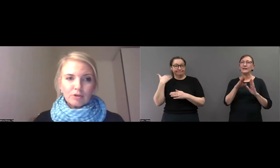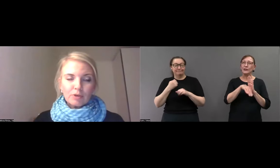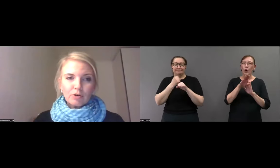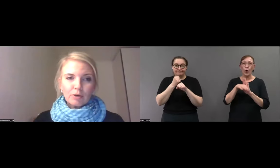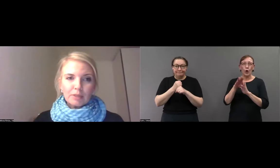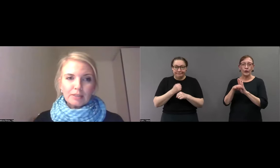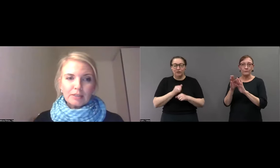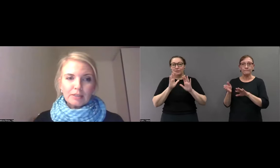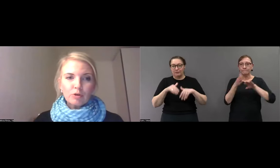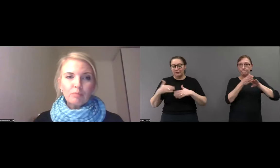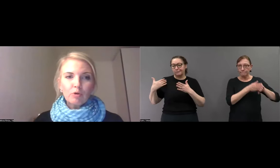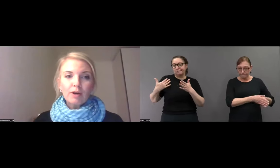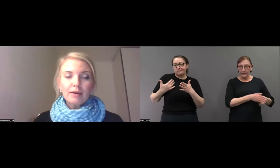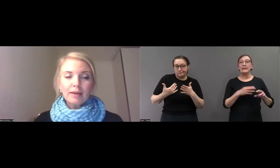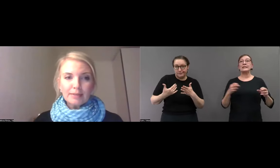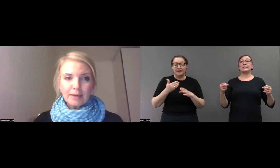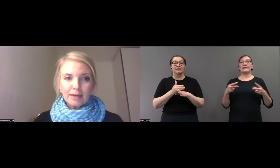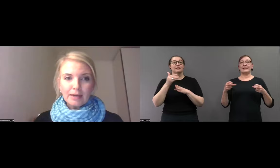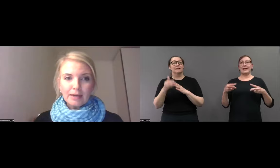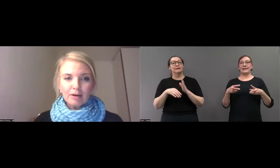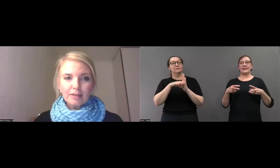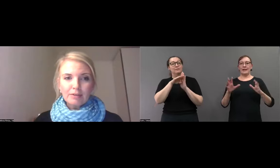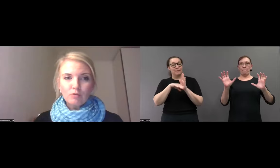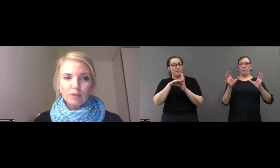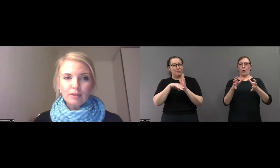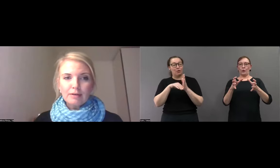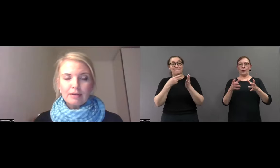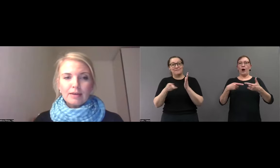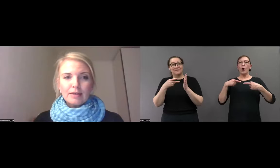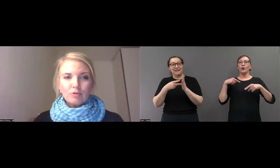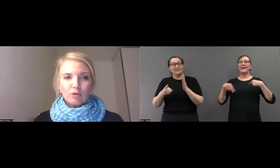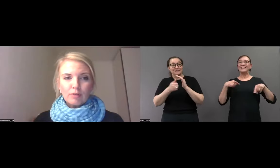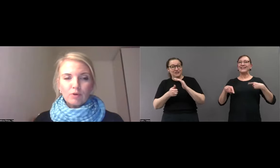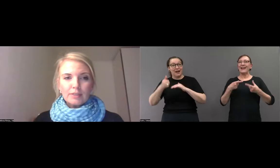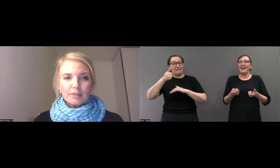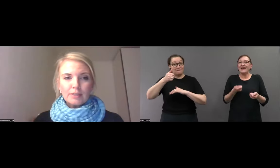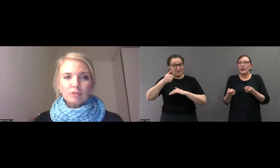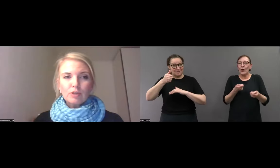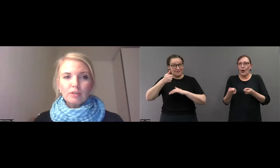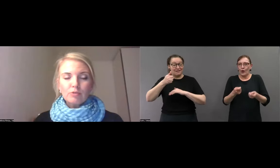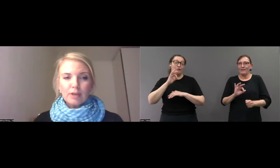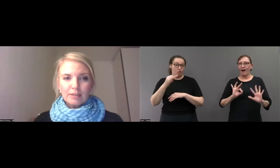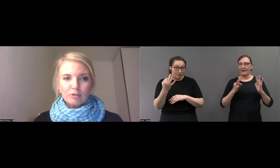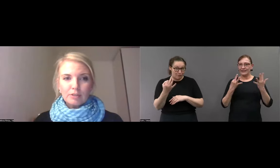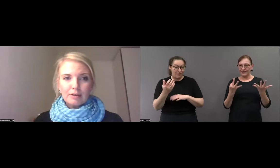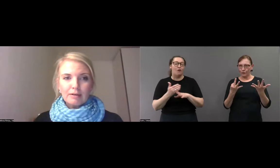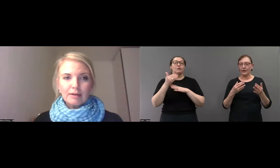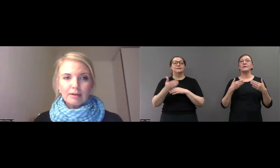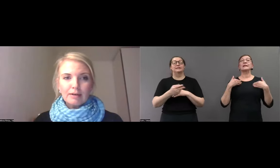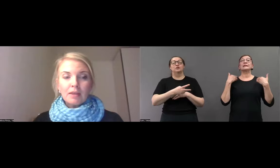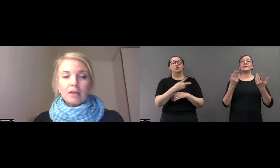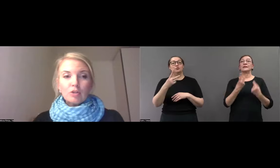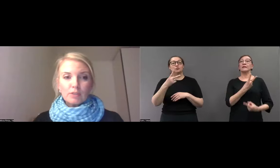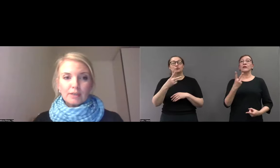sitten toimin ohjelmatekstitysporukan esihenkilönä 8 vuotta. Ja nyt olen vuodesta 2019